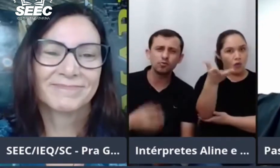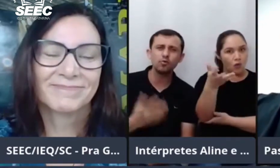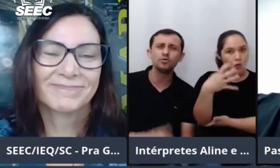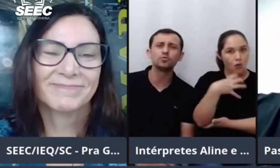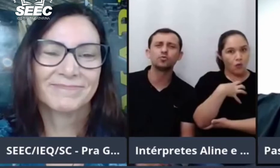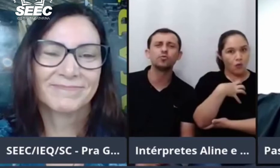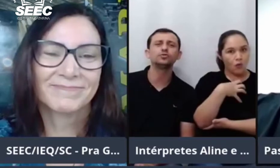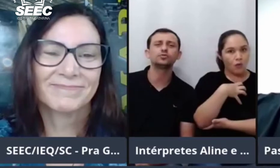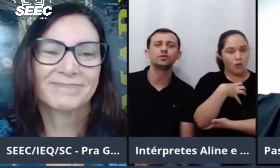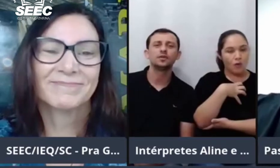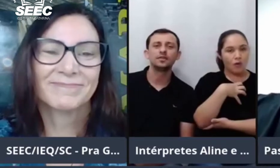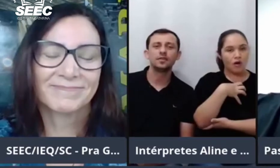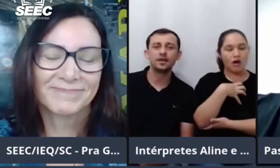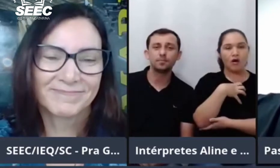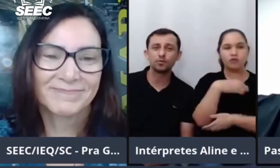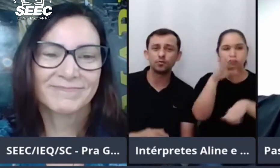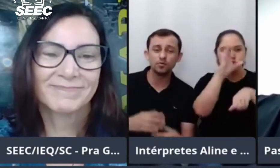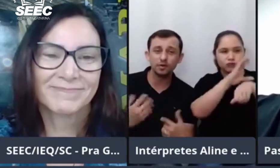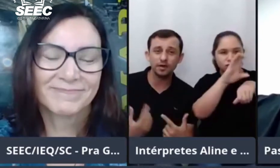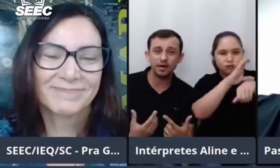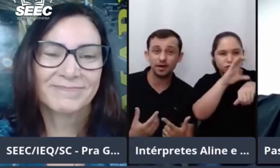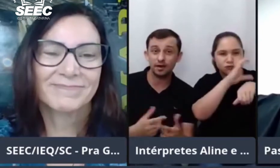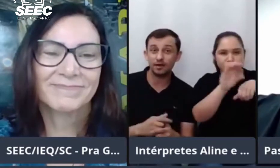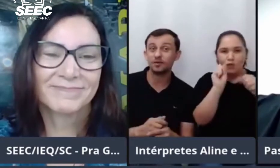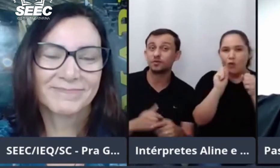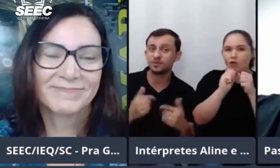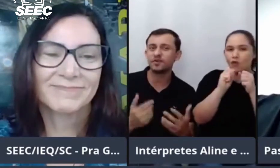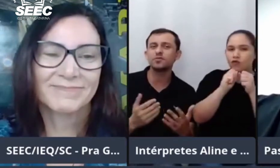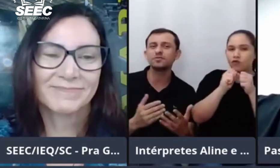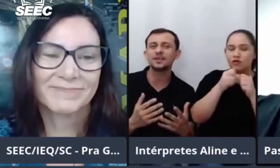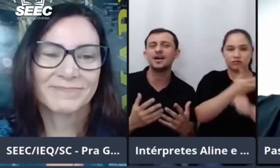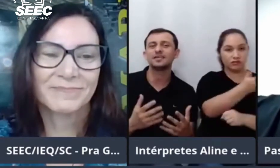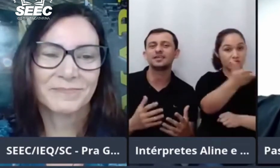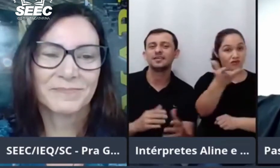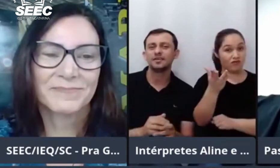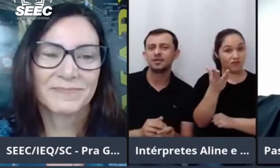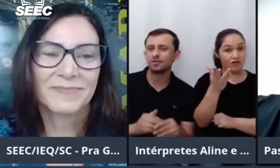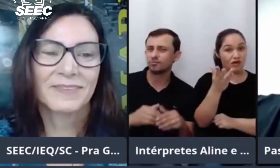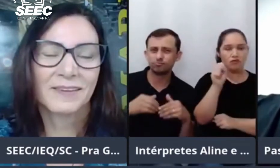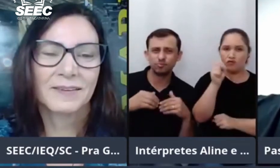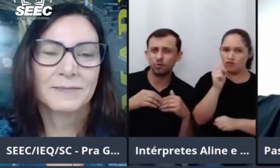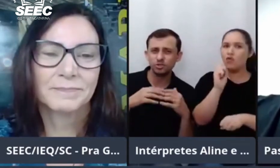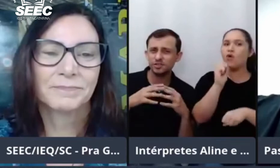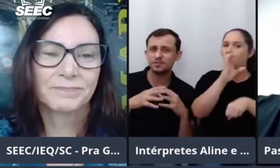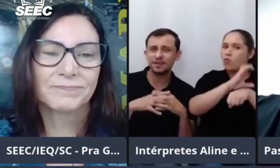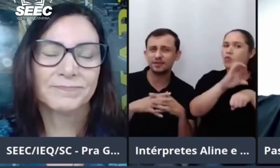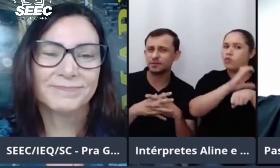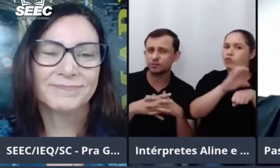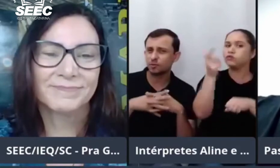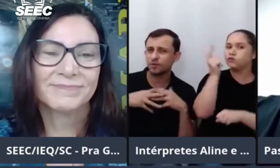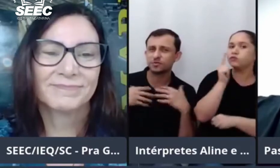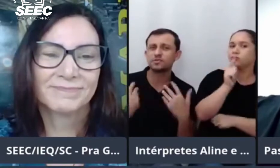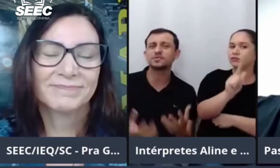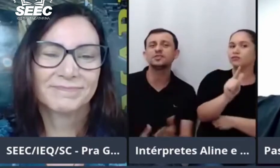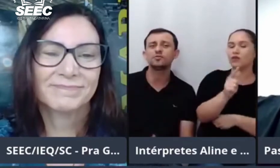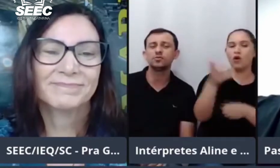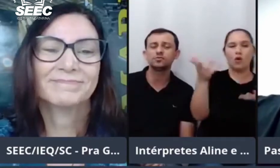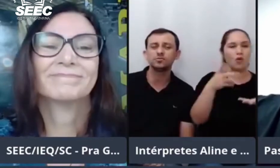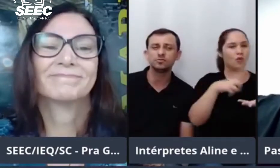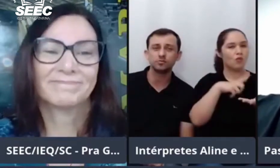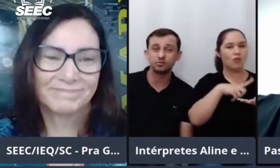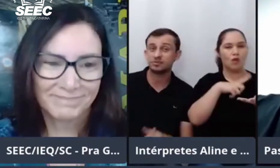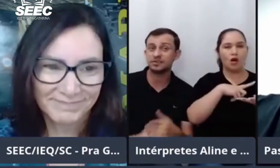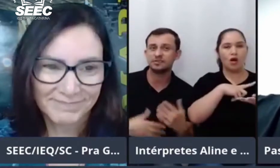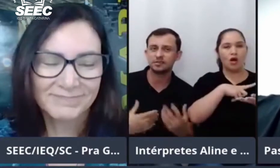momento, procure um curso, né? Procure, e você vai encontrar, né? E hoje temos professores aí em